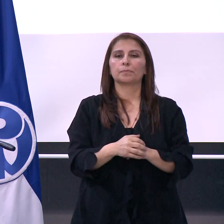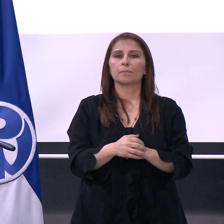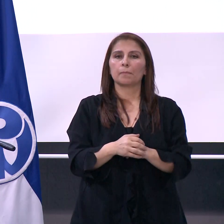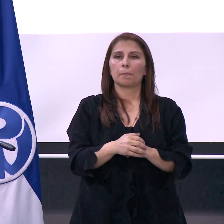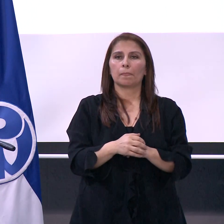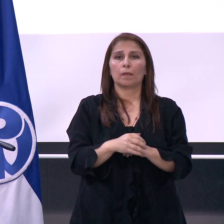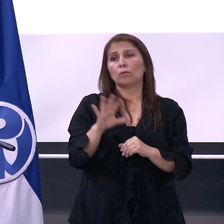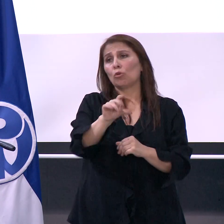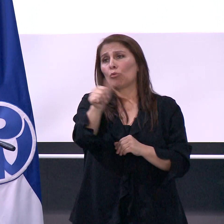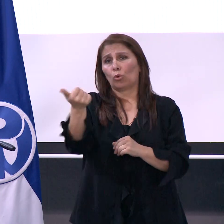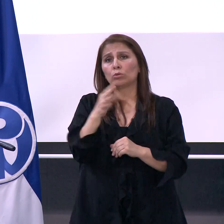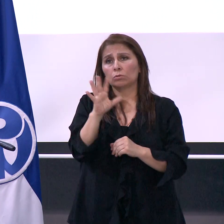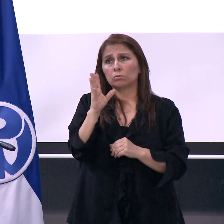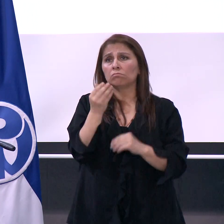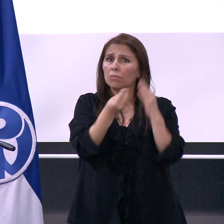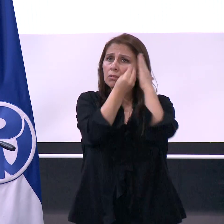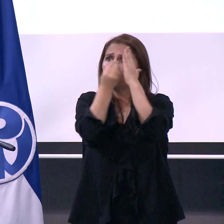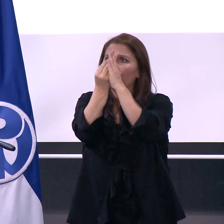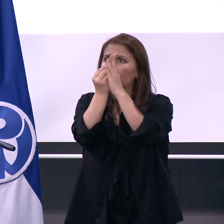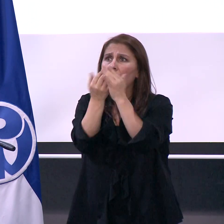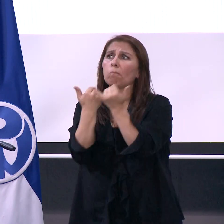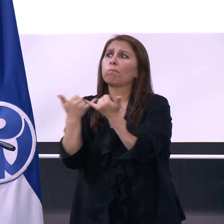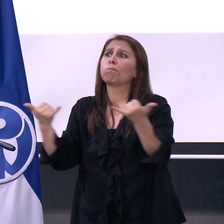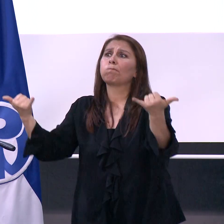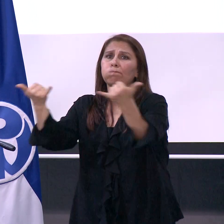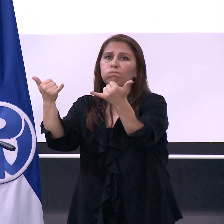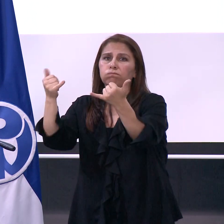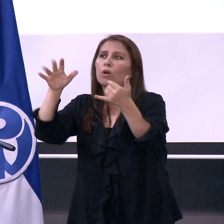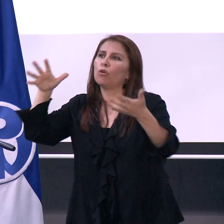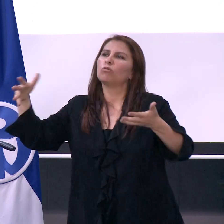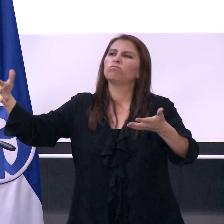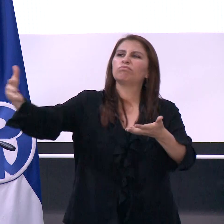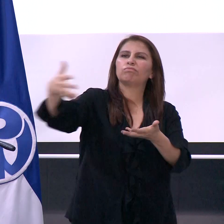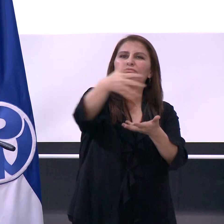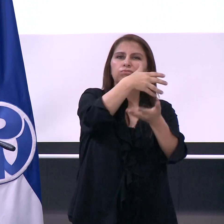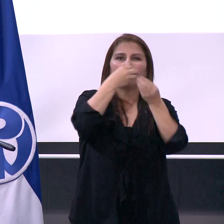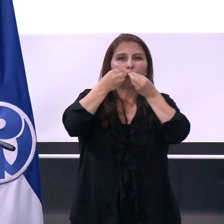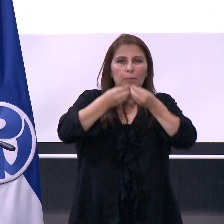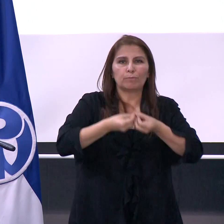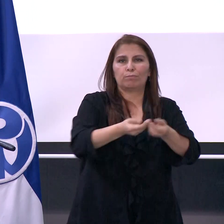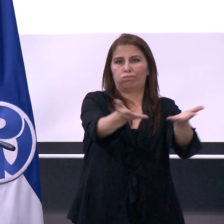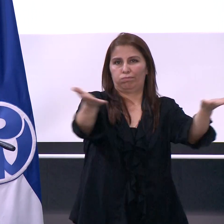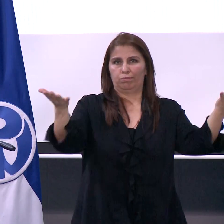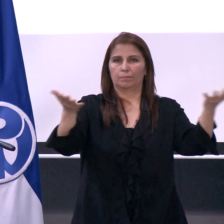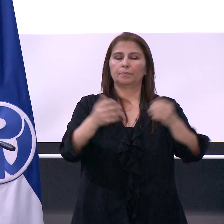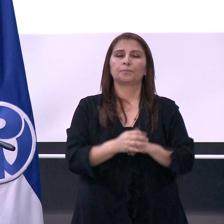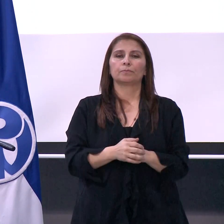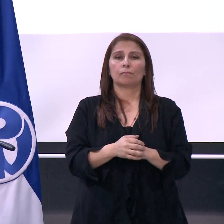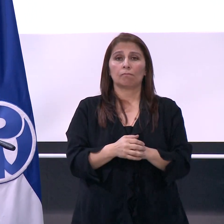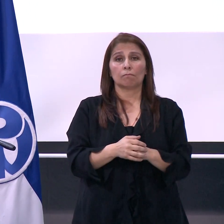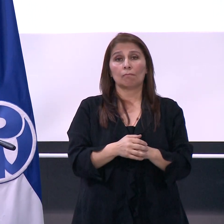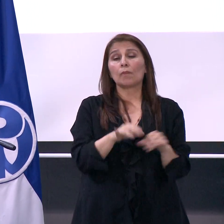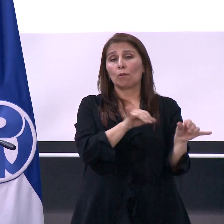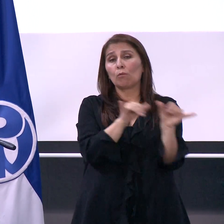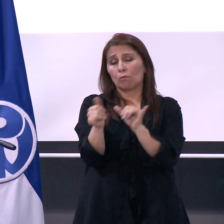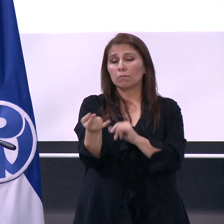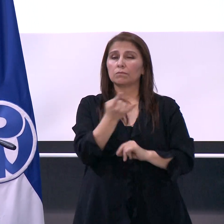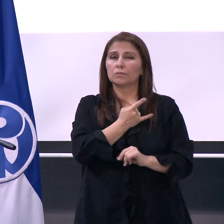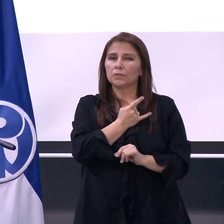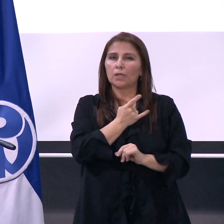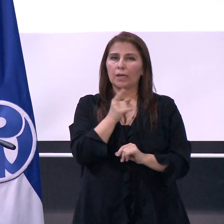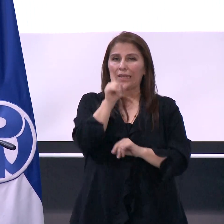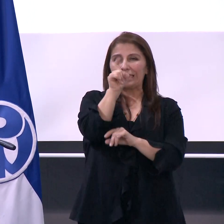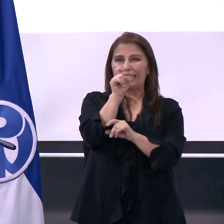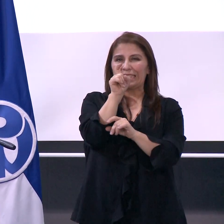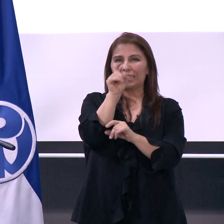demás saberes que circulan en la universidad a mi manera de entender esto ha hecho la universidad en sus 65 años